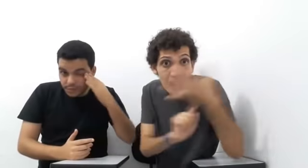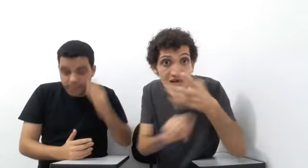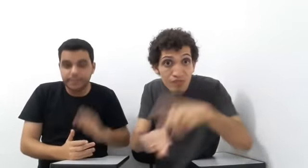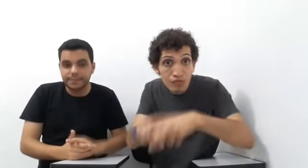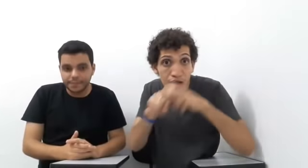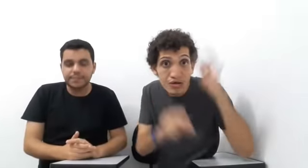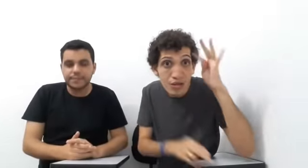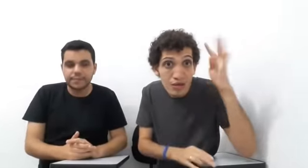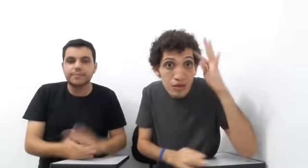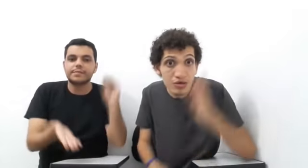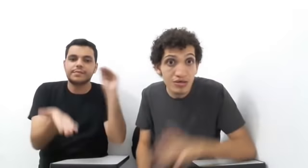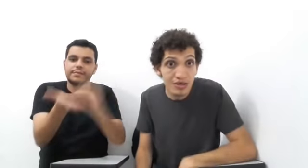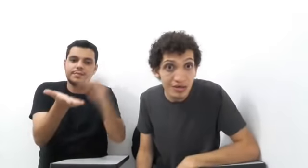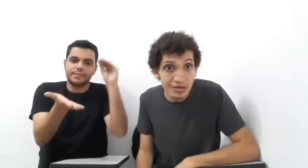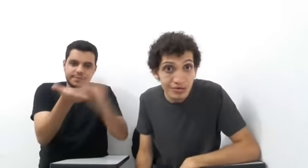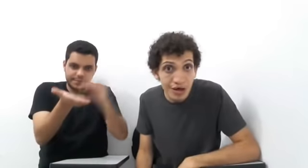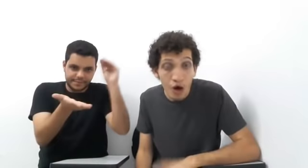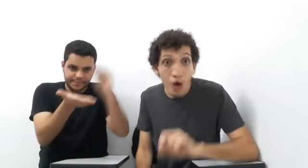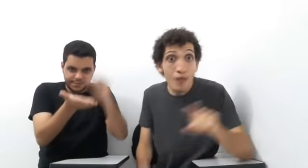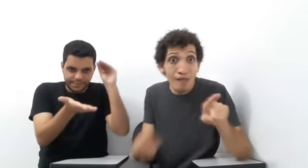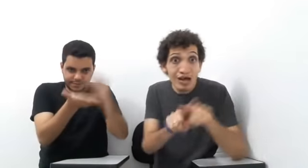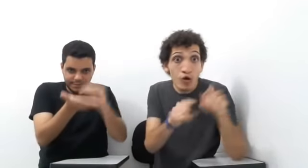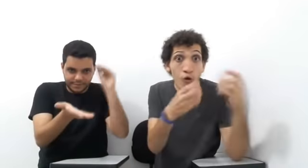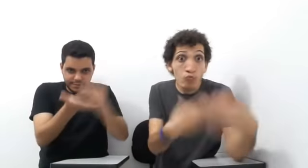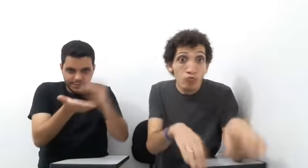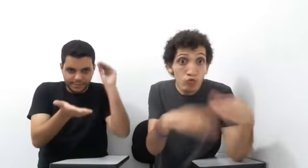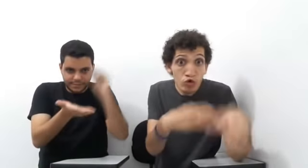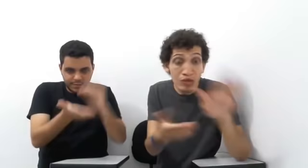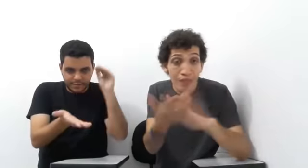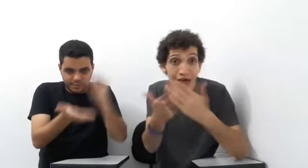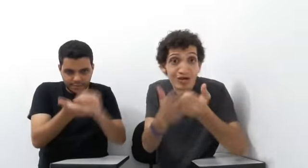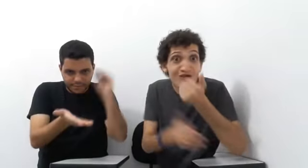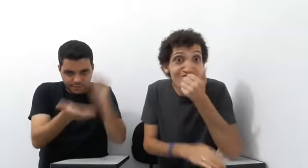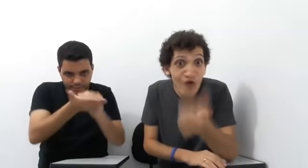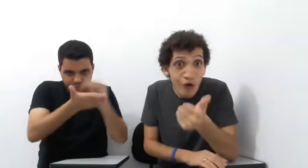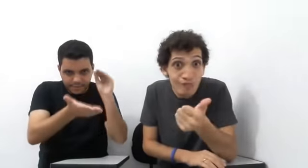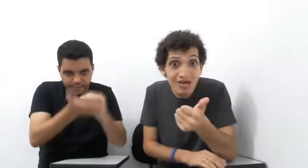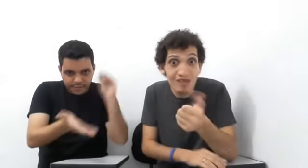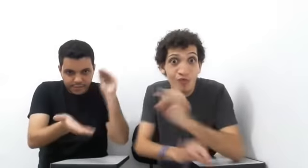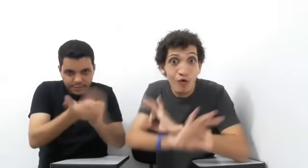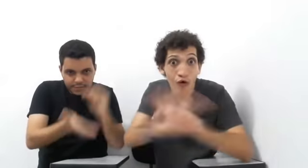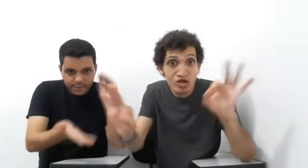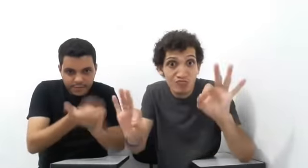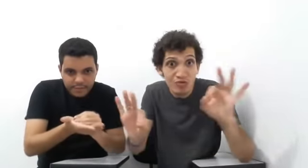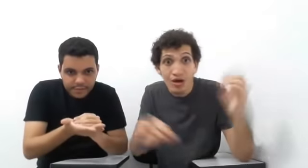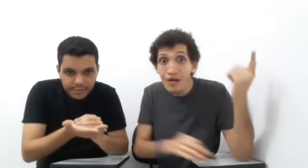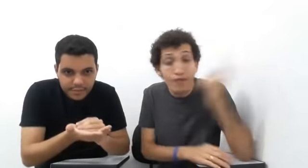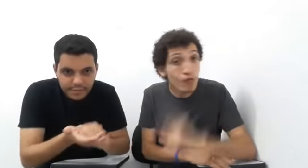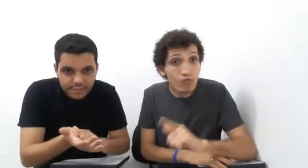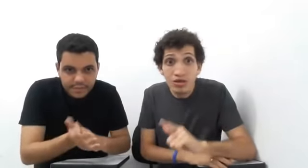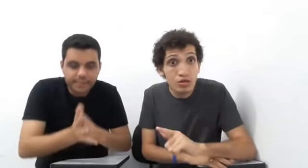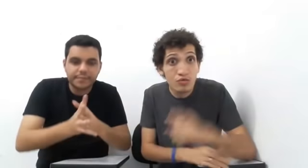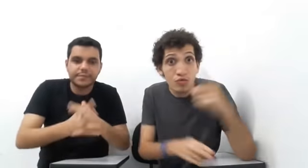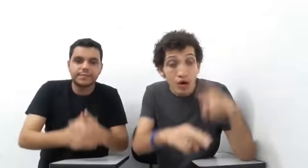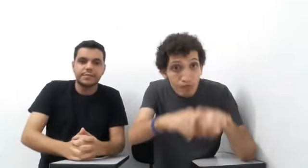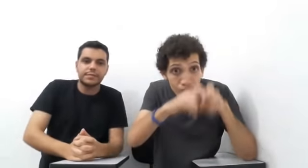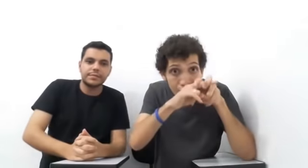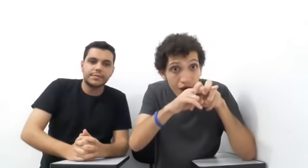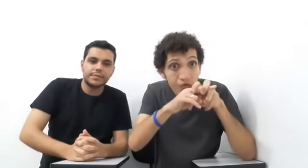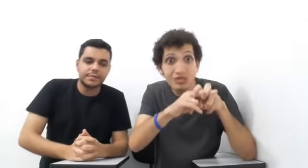por causa da teoria. Também o curso de intérprete bom mesmo, ótimo, não conseguiu o áudio e